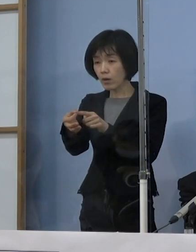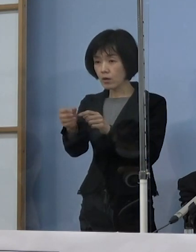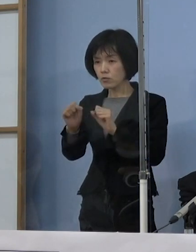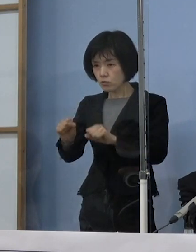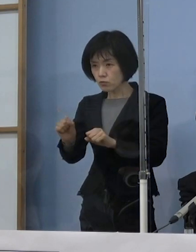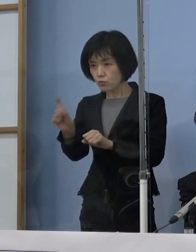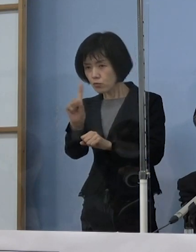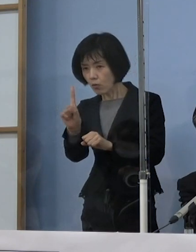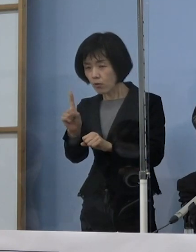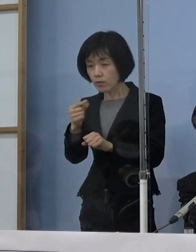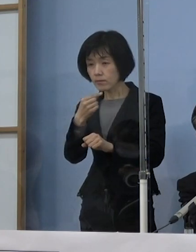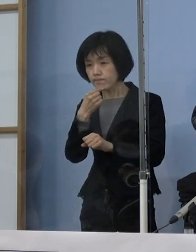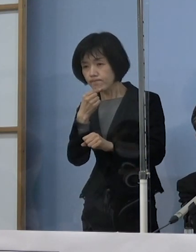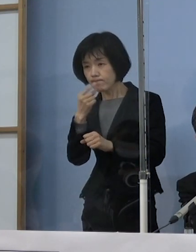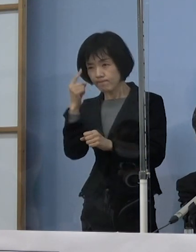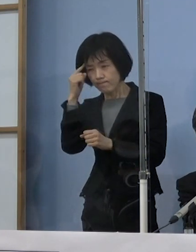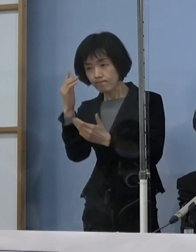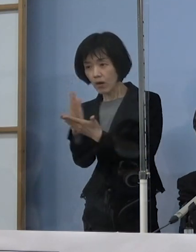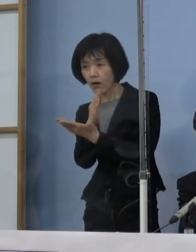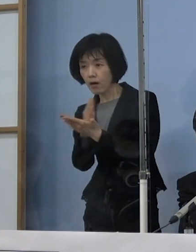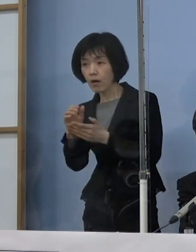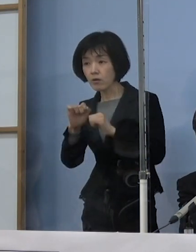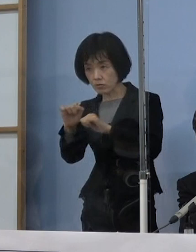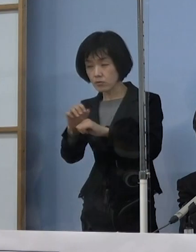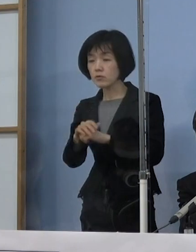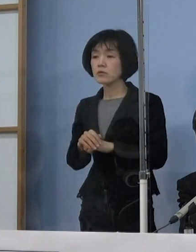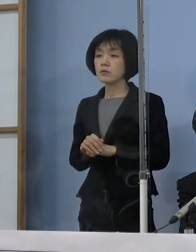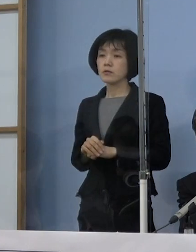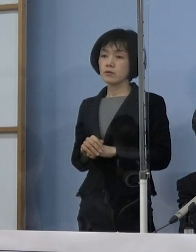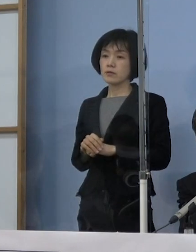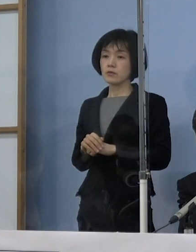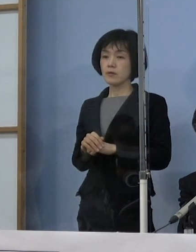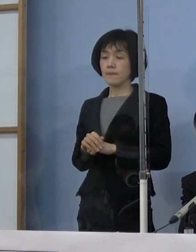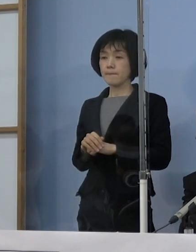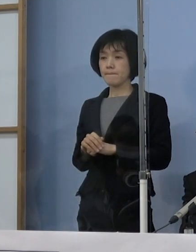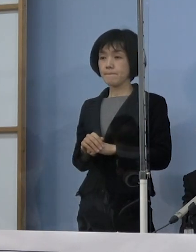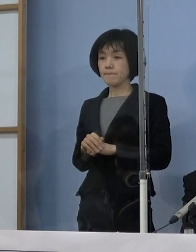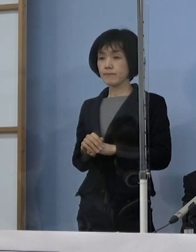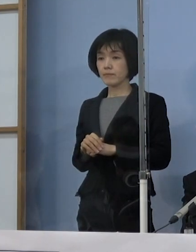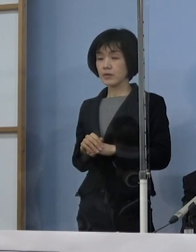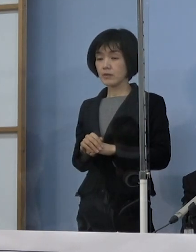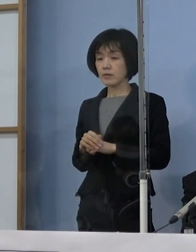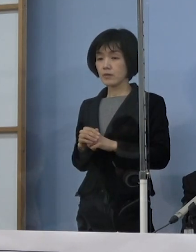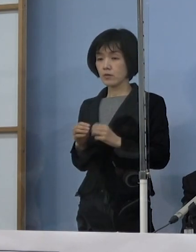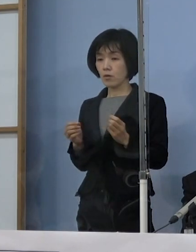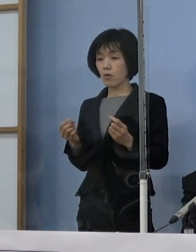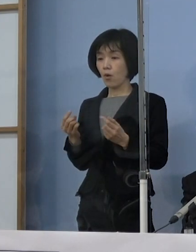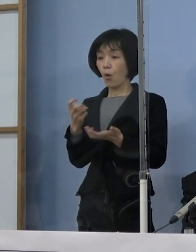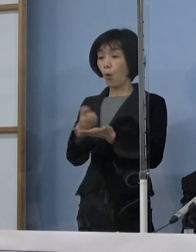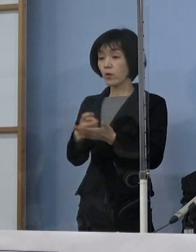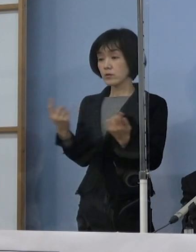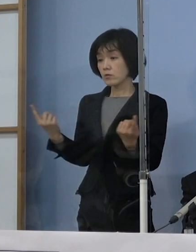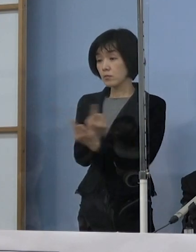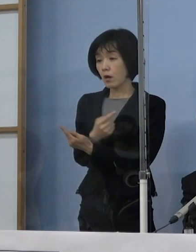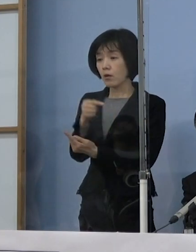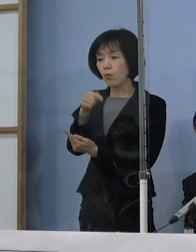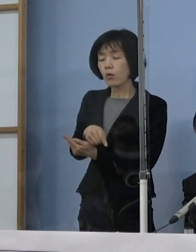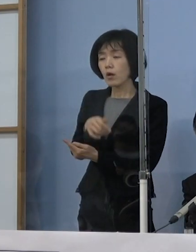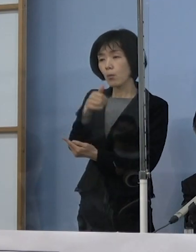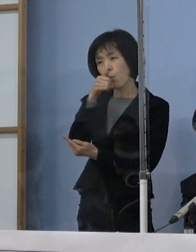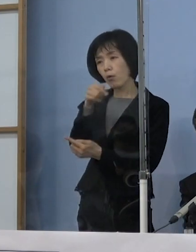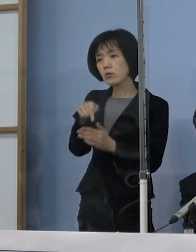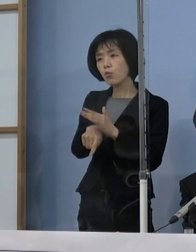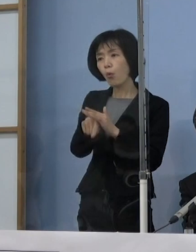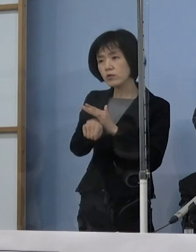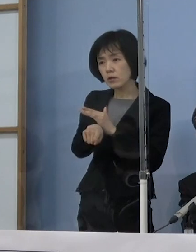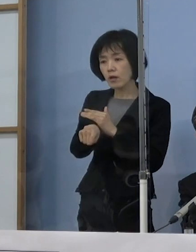べきというふうにされておりますので、ぜひこの新たな法改正がなされた必要性意義という